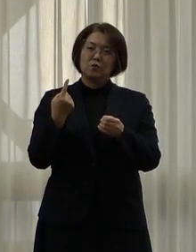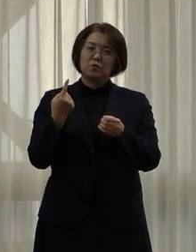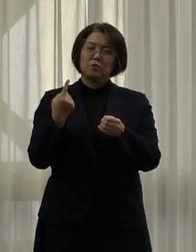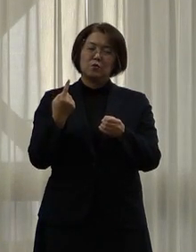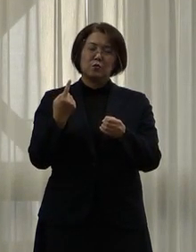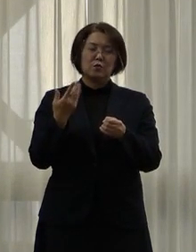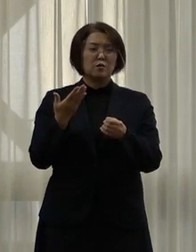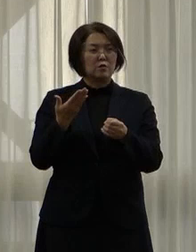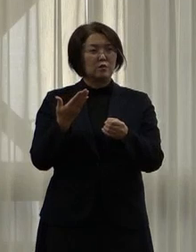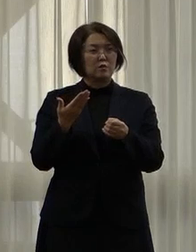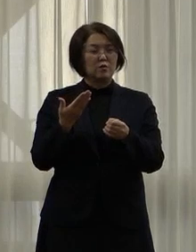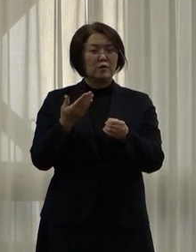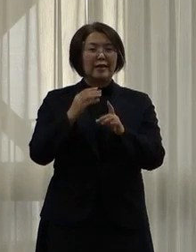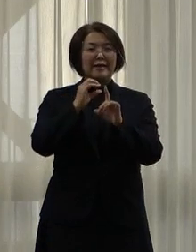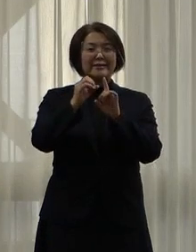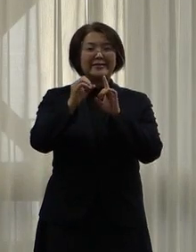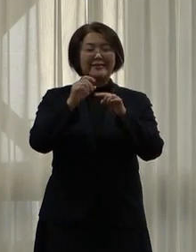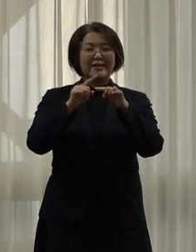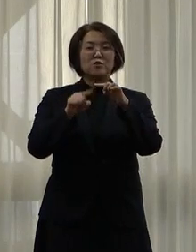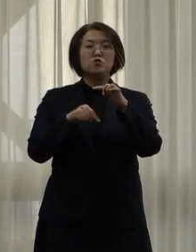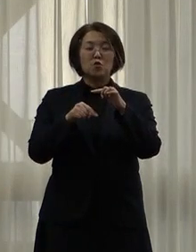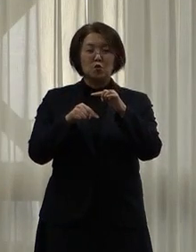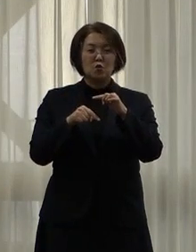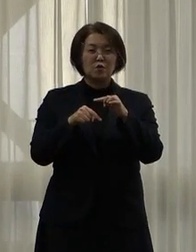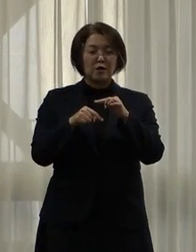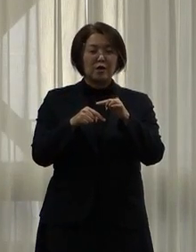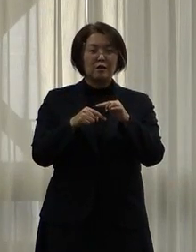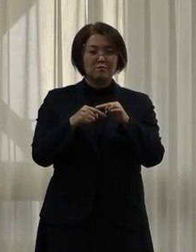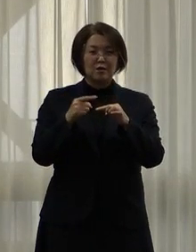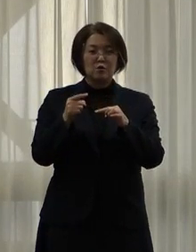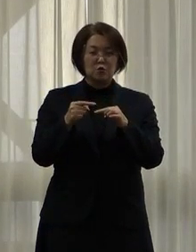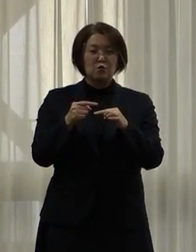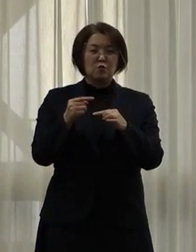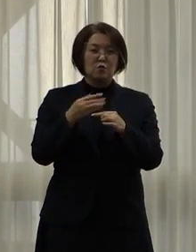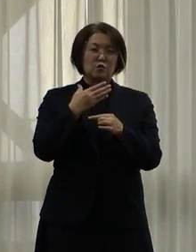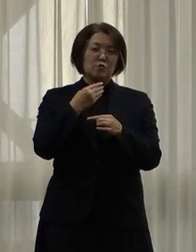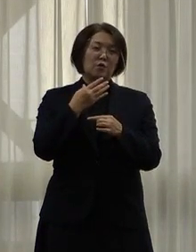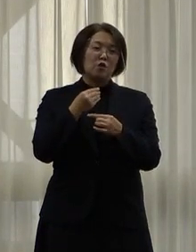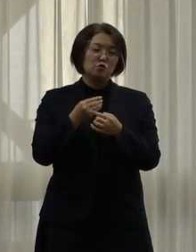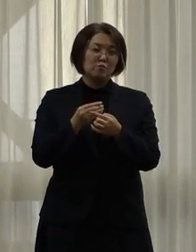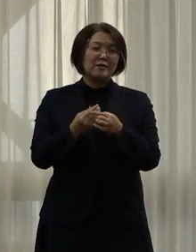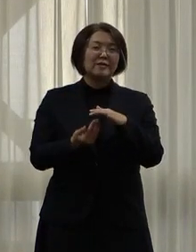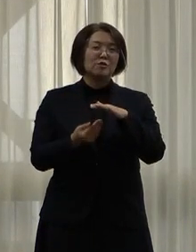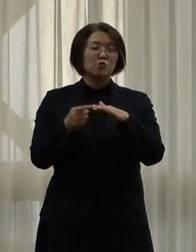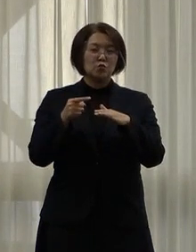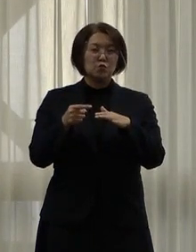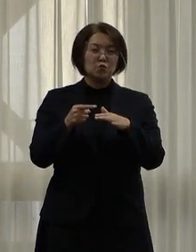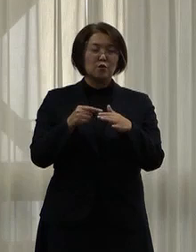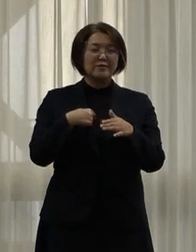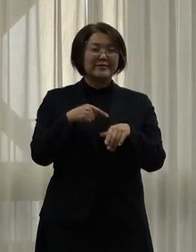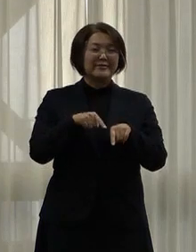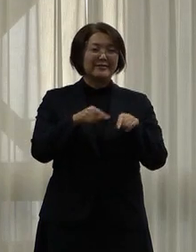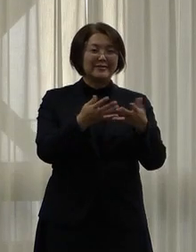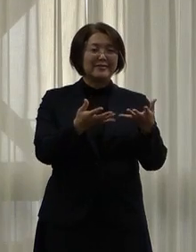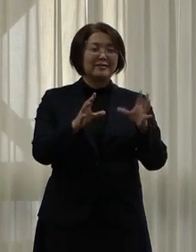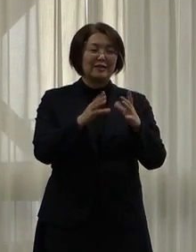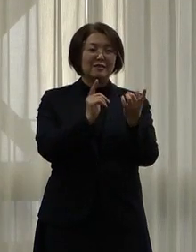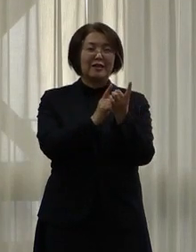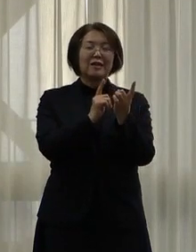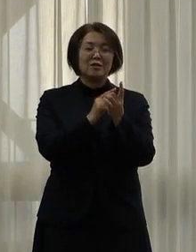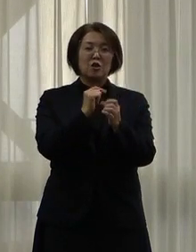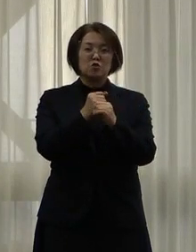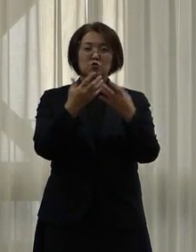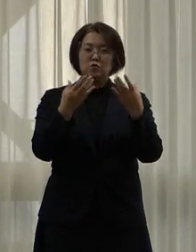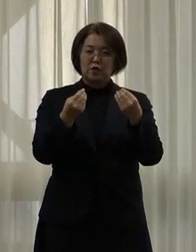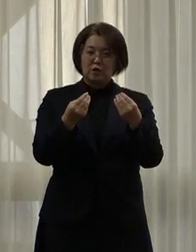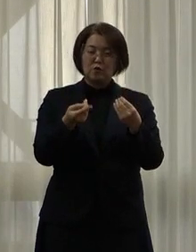昨年のデジタル庁がウェルビーイング その指標を自治体向けに作っているものとか、あるいは福井